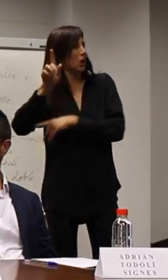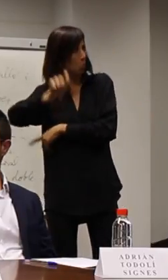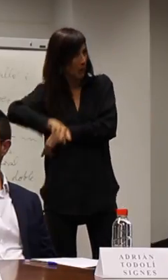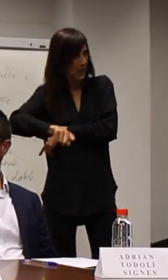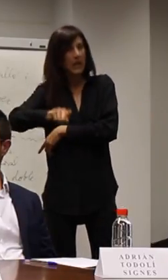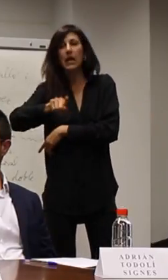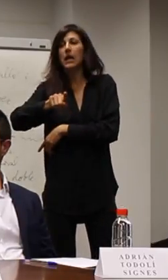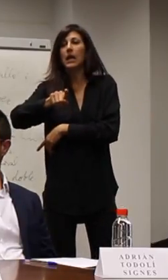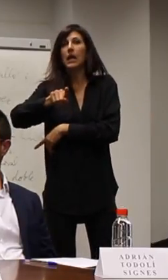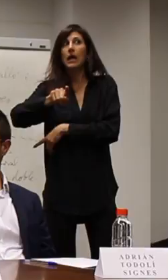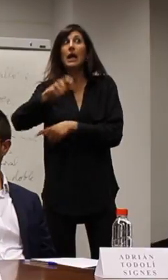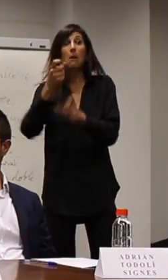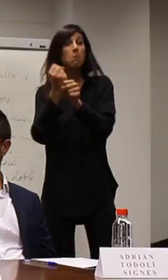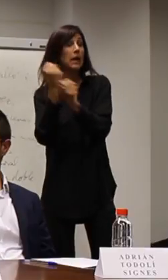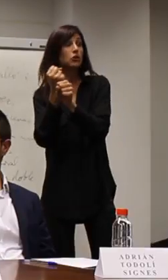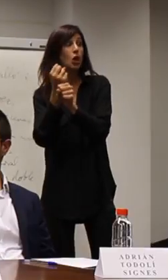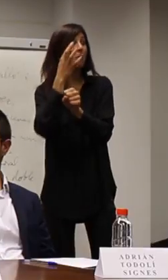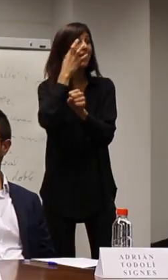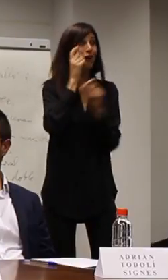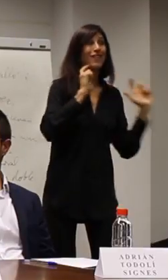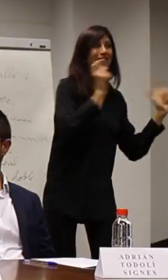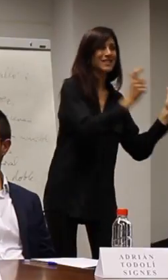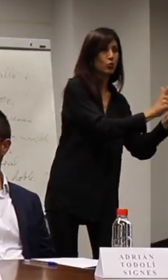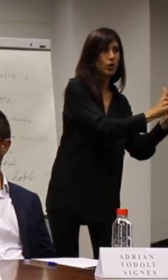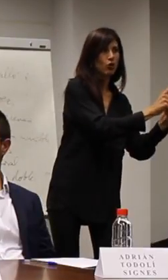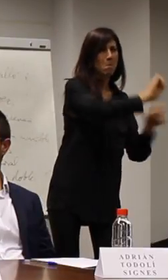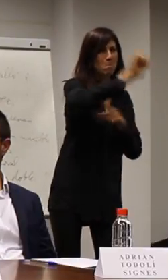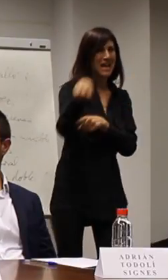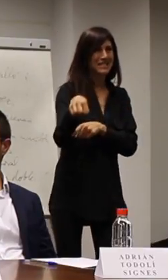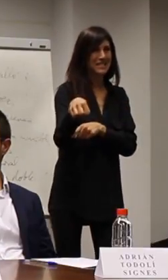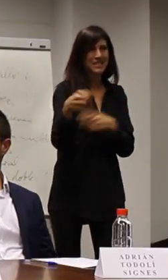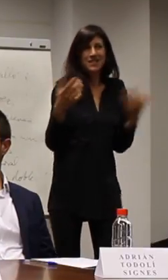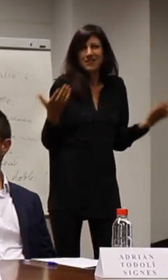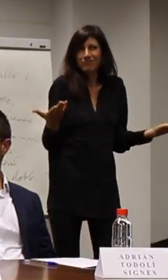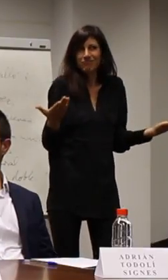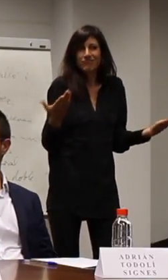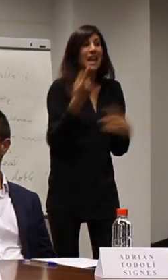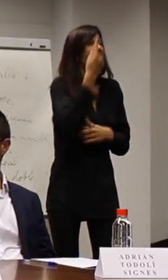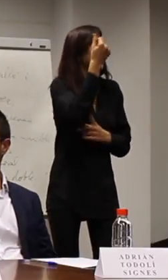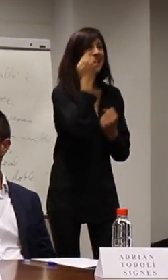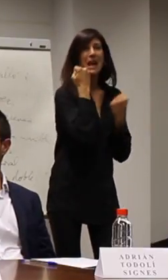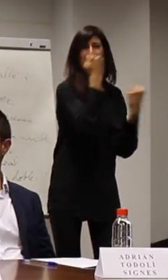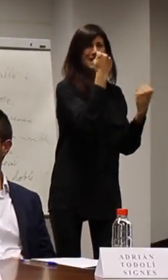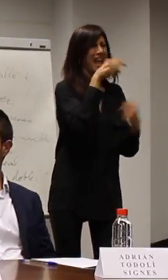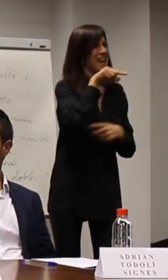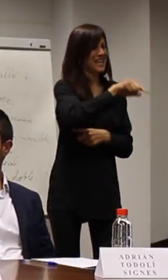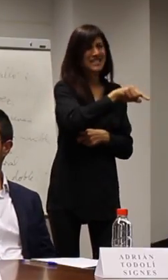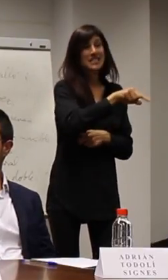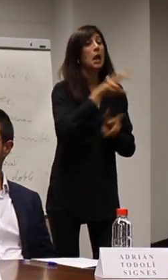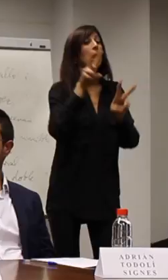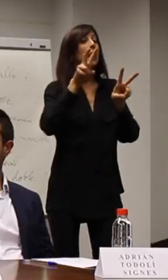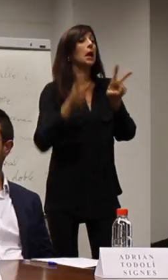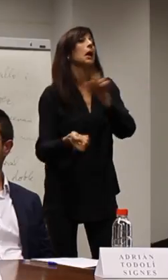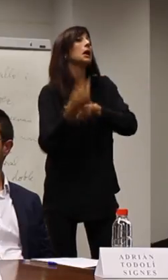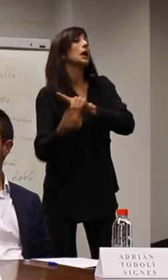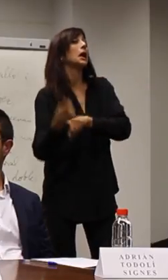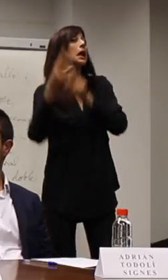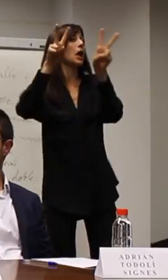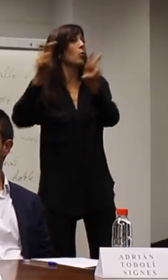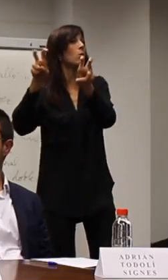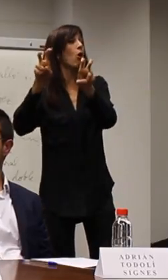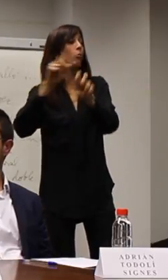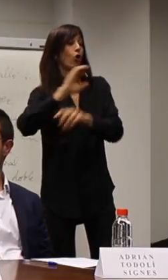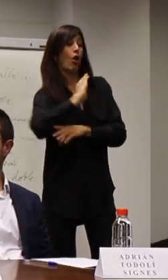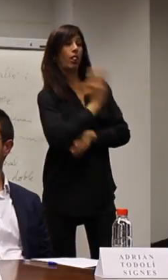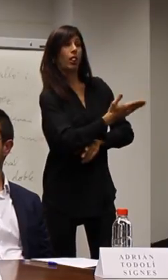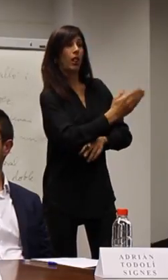destruyeron más todavía. Es decir, que es una, es decir, el capital siempre crea cosas nuevas y destruye otras. Es decir, que solo ver los